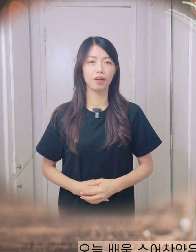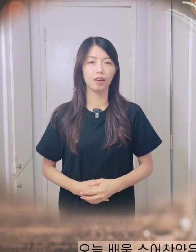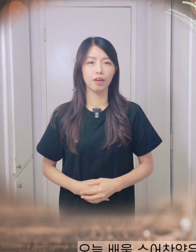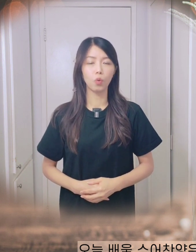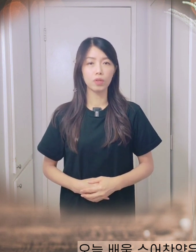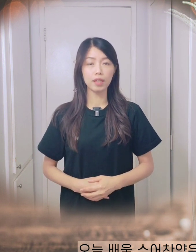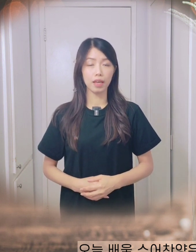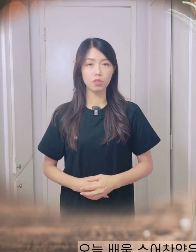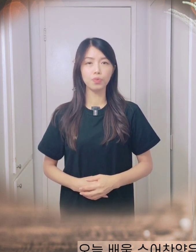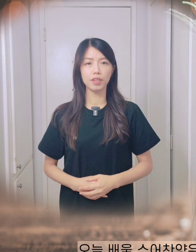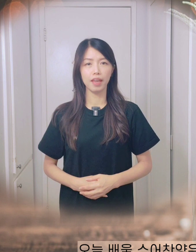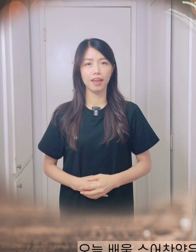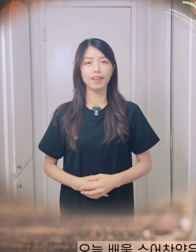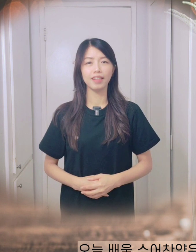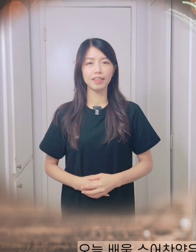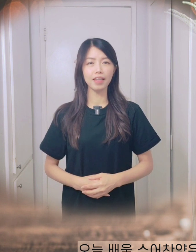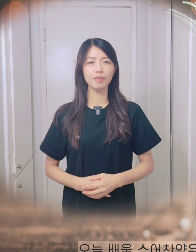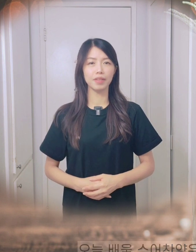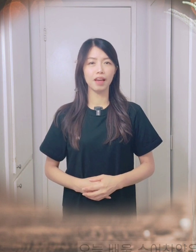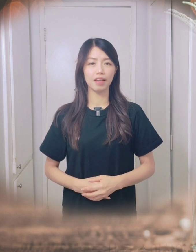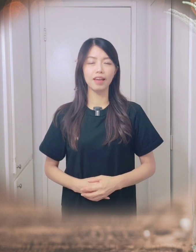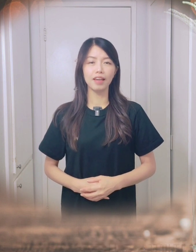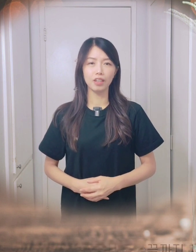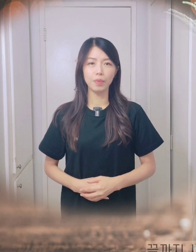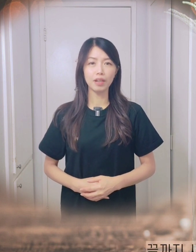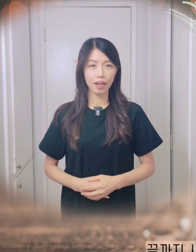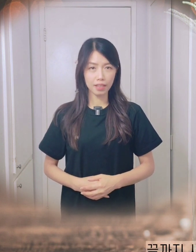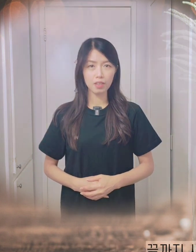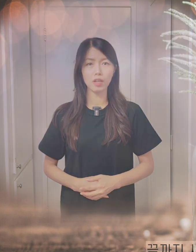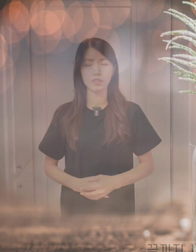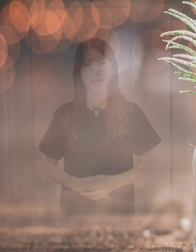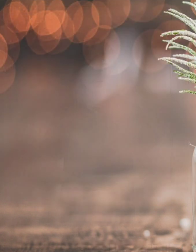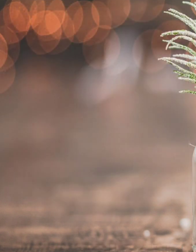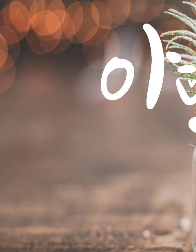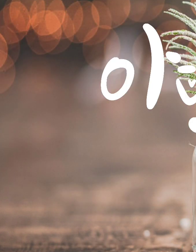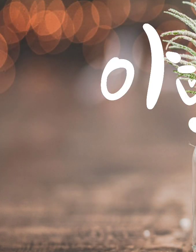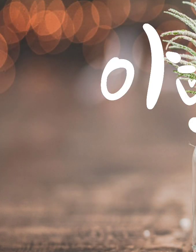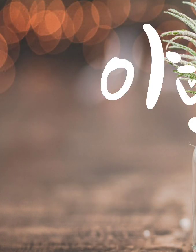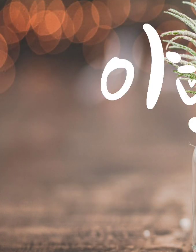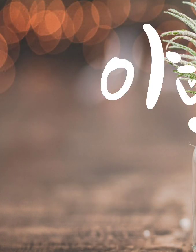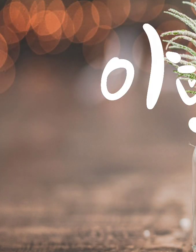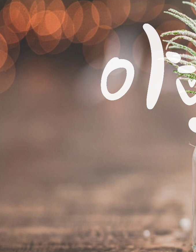텐데요. 오직 예수뿐이네 라는 찬양입니다. 그러면 끝까지 시청해 주세요.